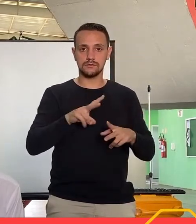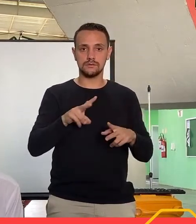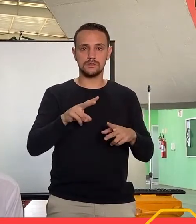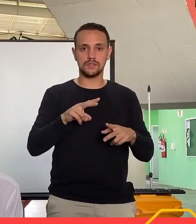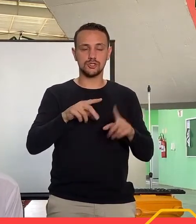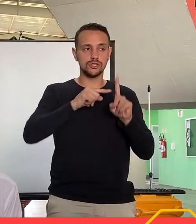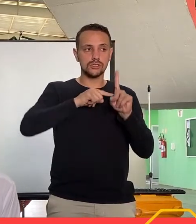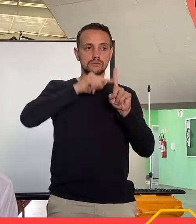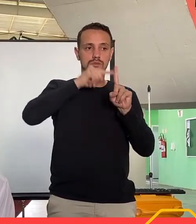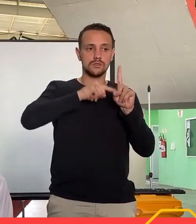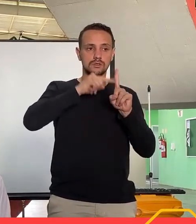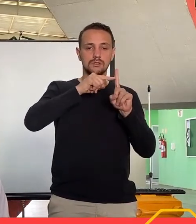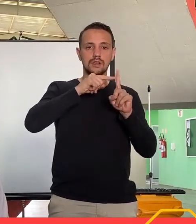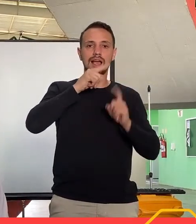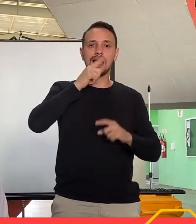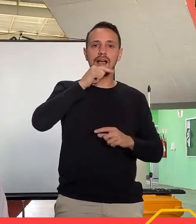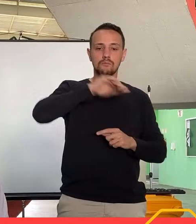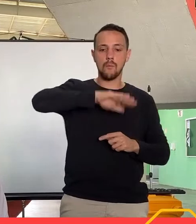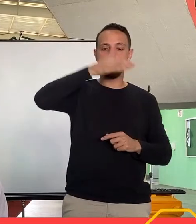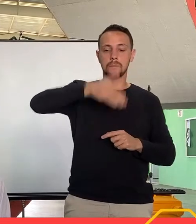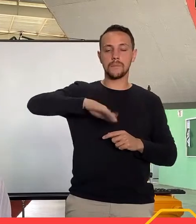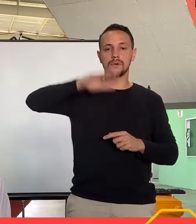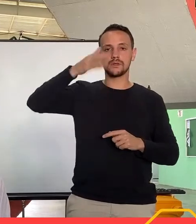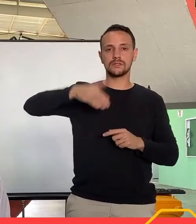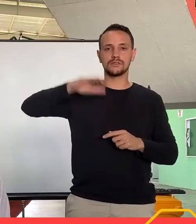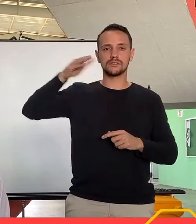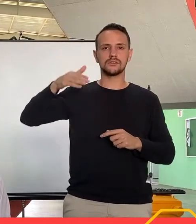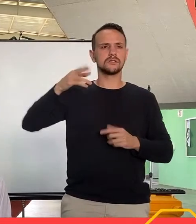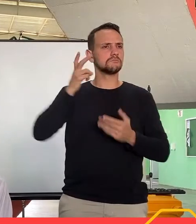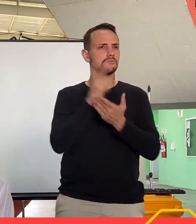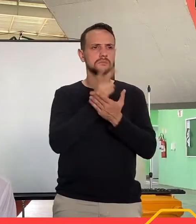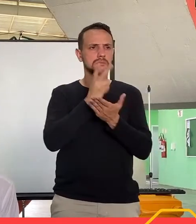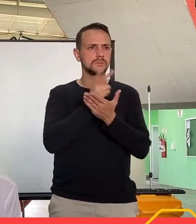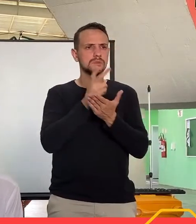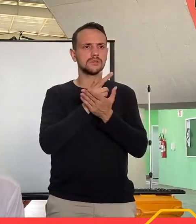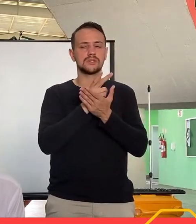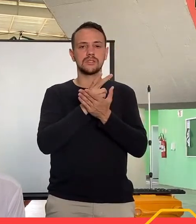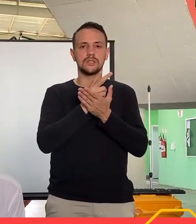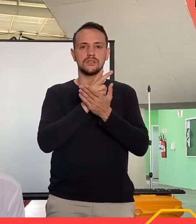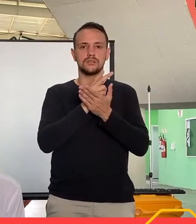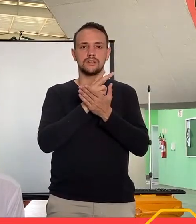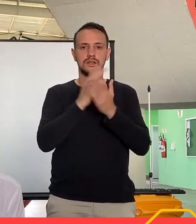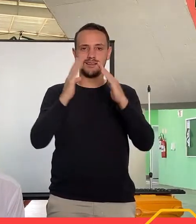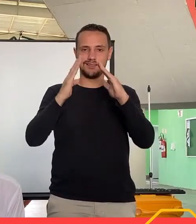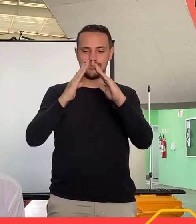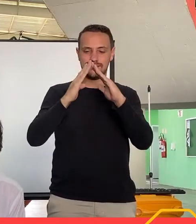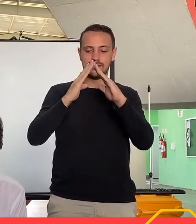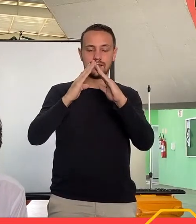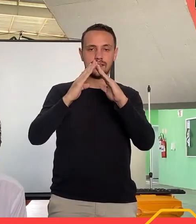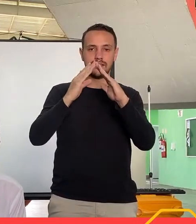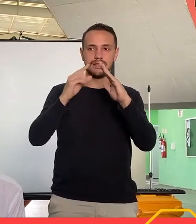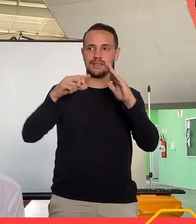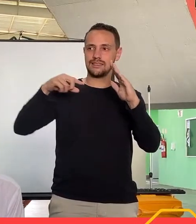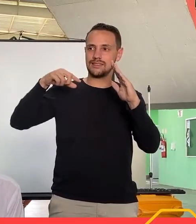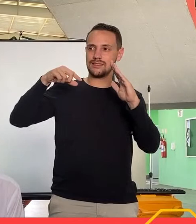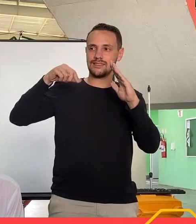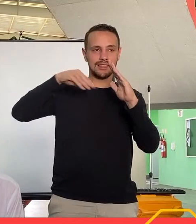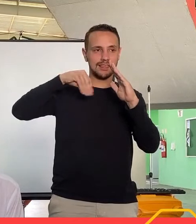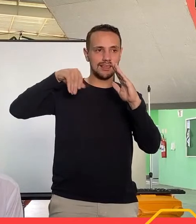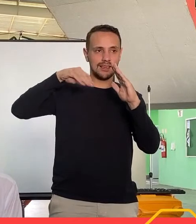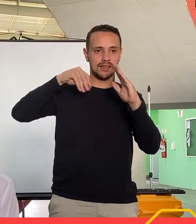oceano não é mais o mesmo. Toda hora a gente tem que tirar a quiosque da faixa de areia, porque a faixa de areia é